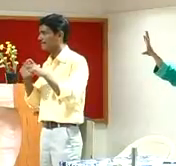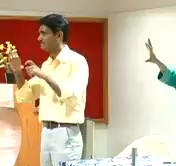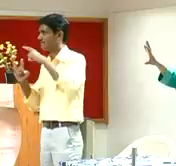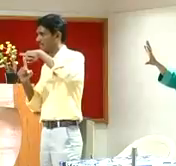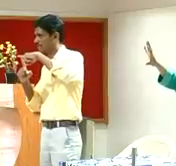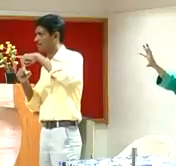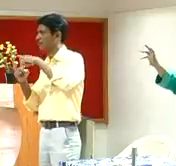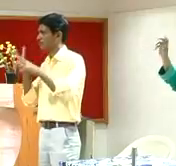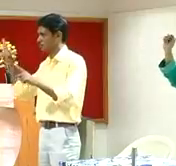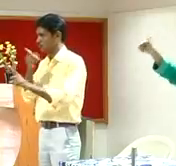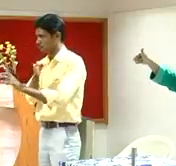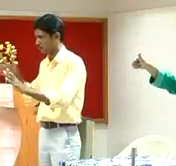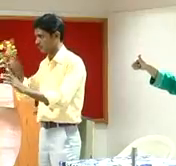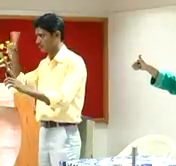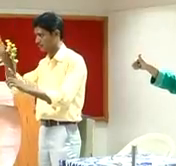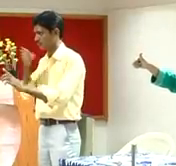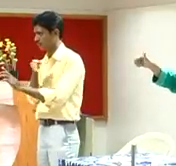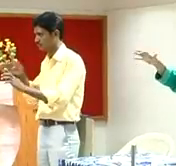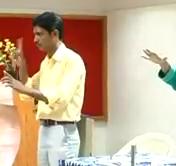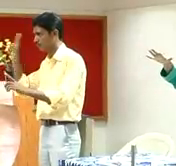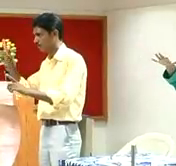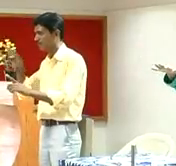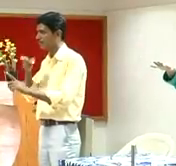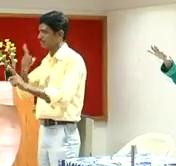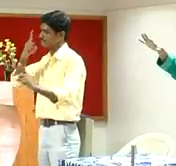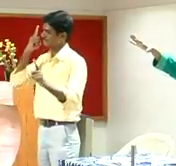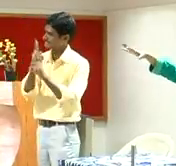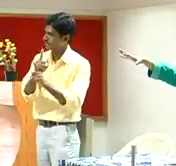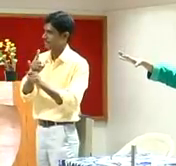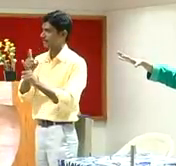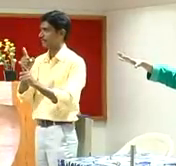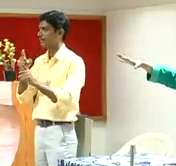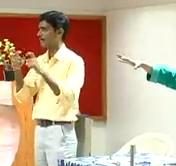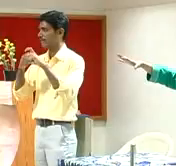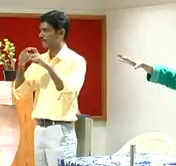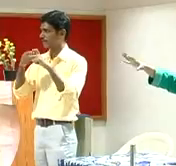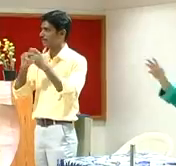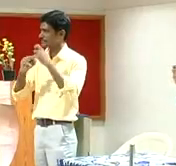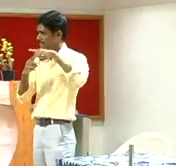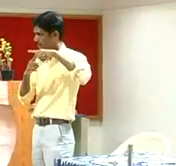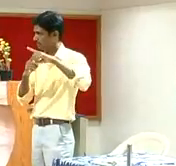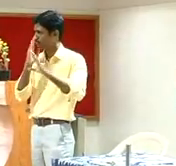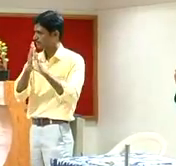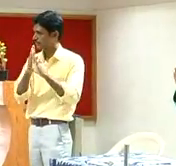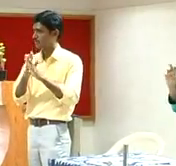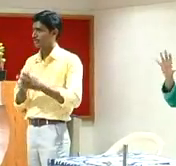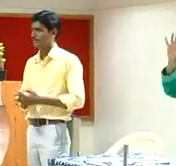ईसीटी दो तरह का होता है, एक डायरेक्ट ईसीटी और एक मॉडिफाइड ईसीटी। So what is ECT?